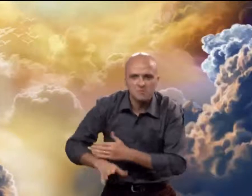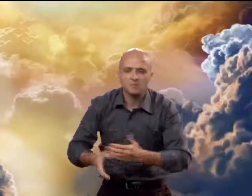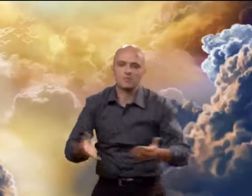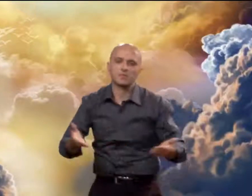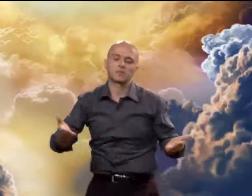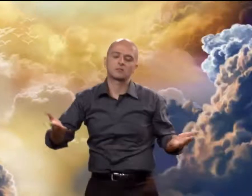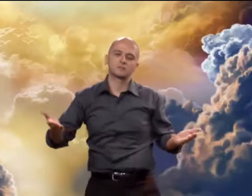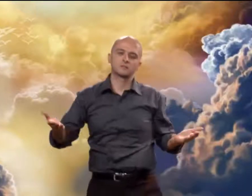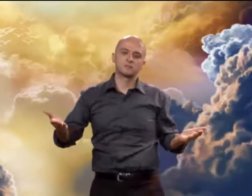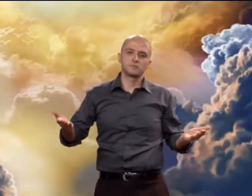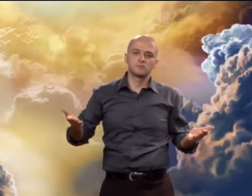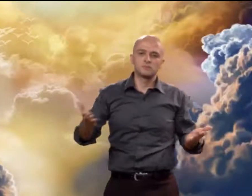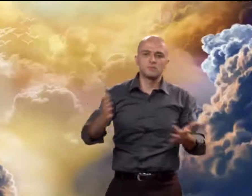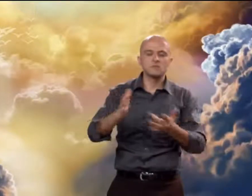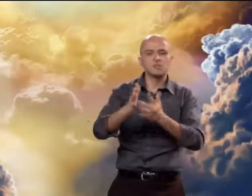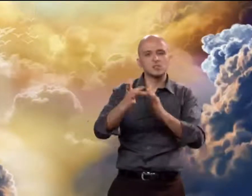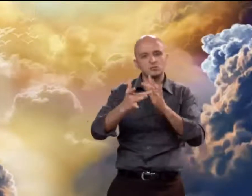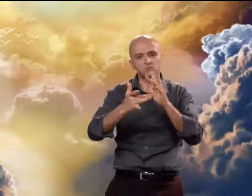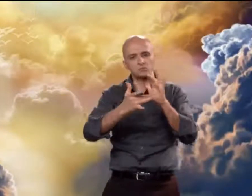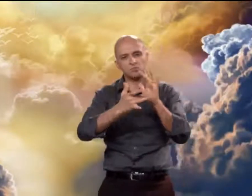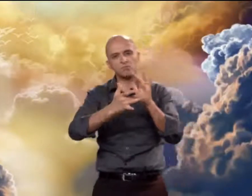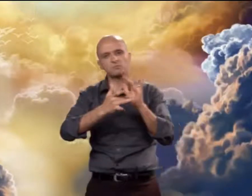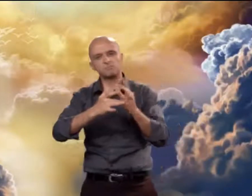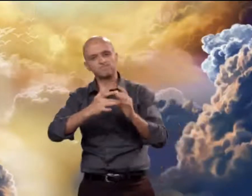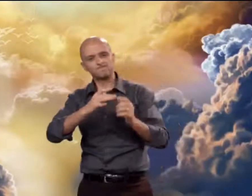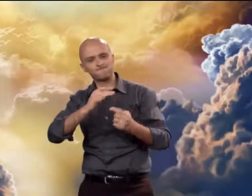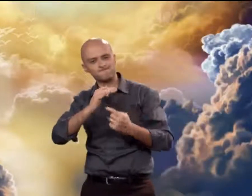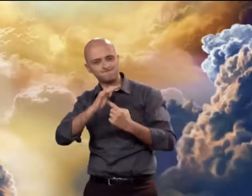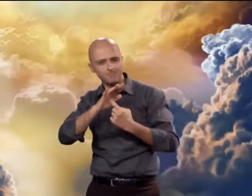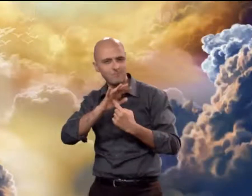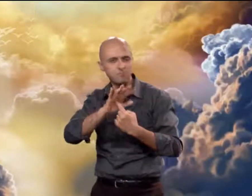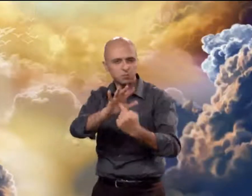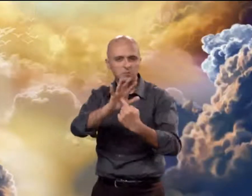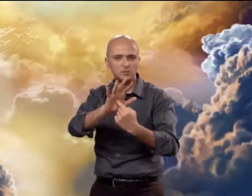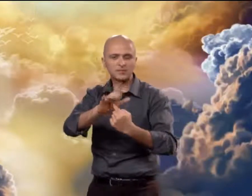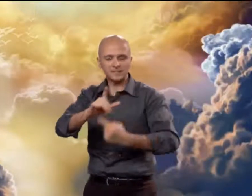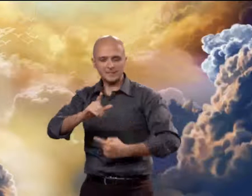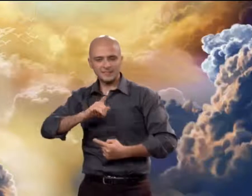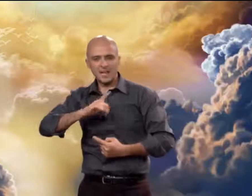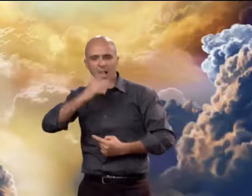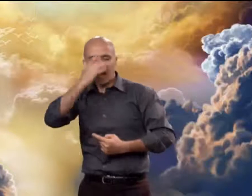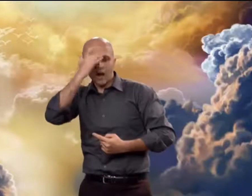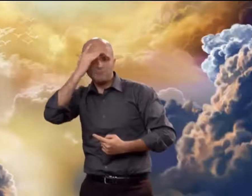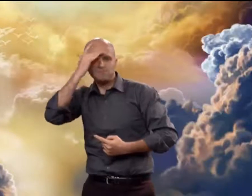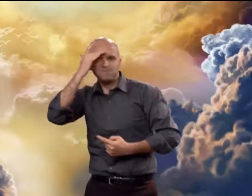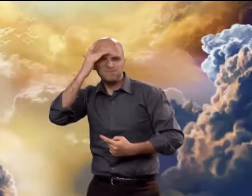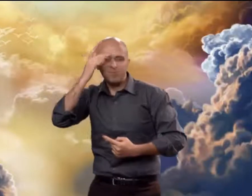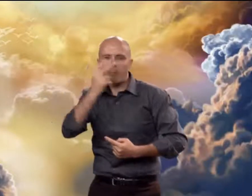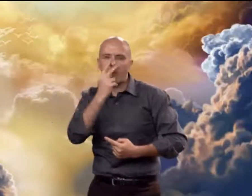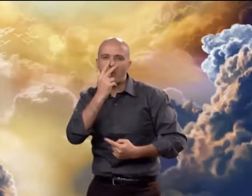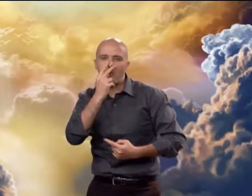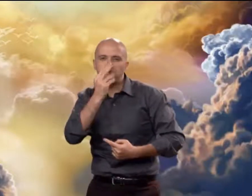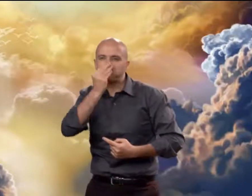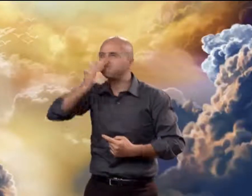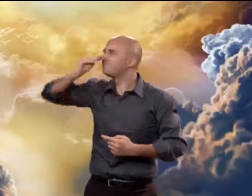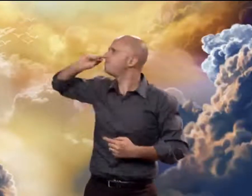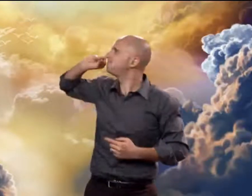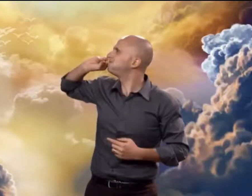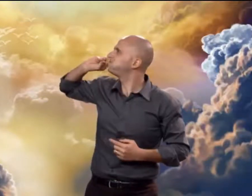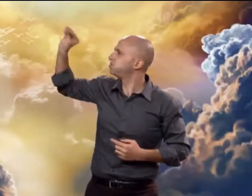mim de todo o coração com jejum, lamento e pranto, rasguem o coração e não as vestes. Voltem-se para o Senhor, o